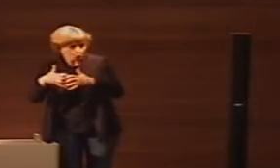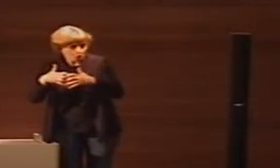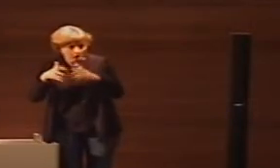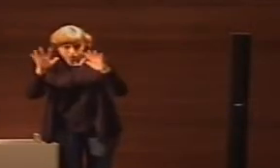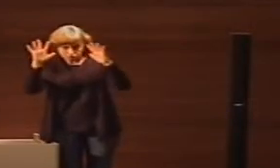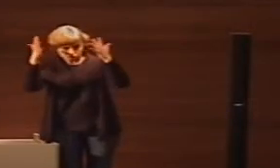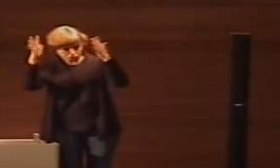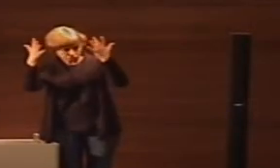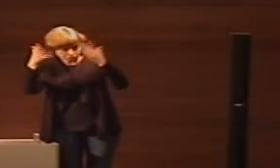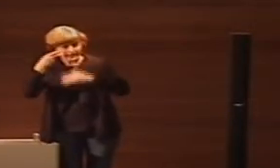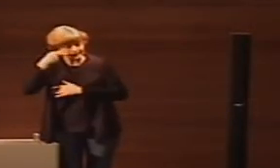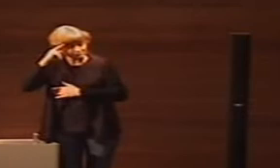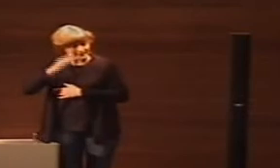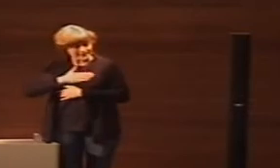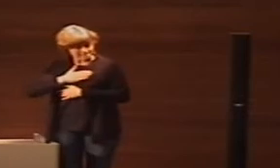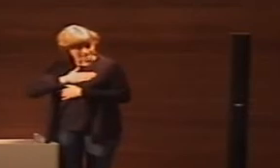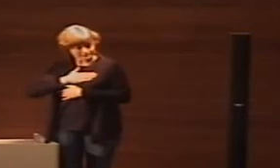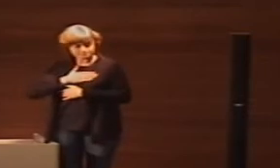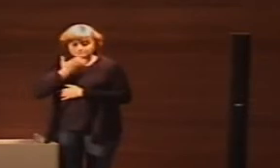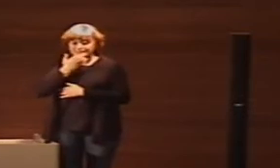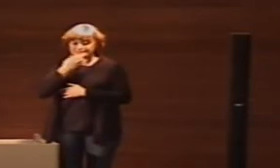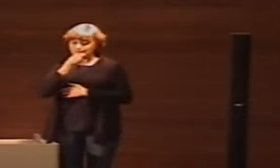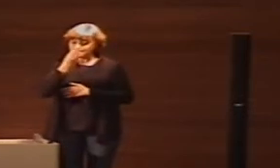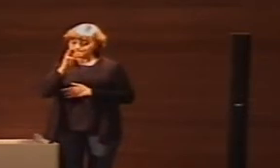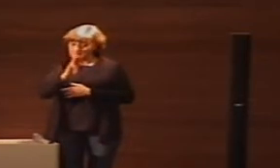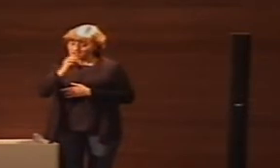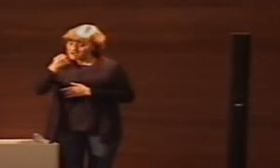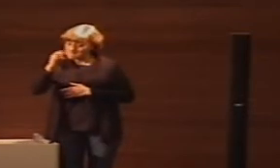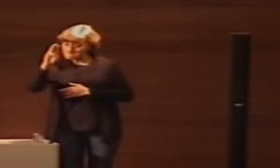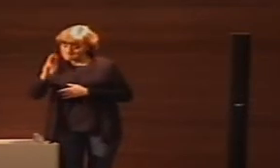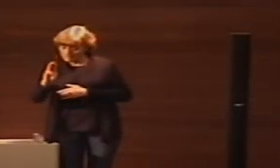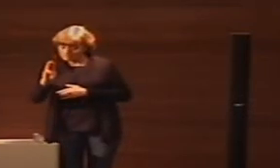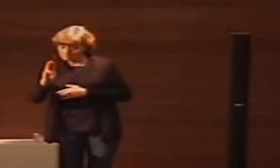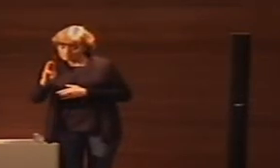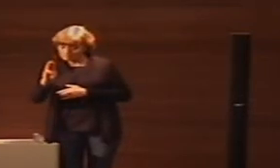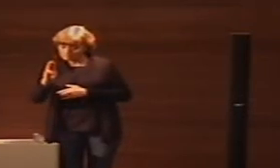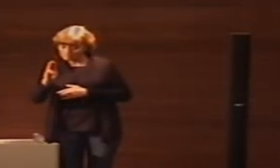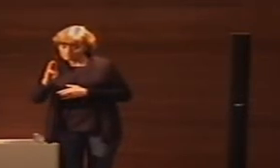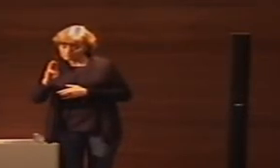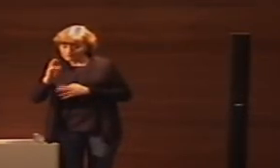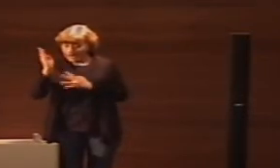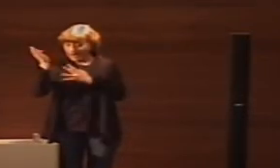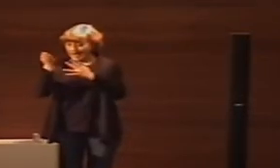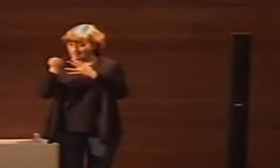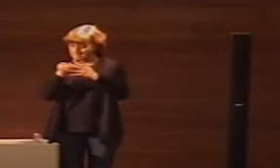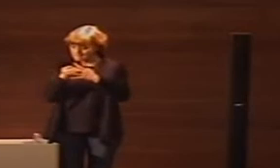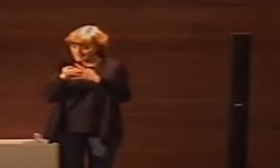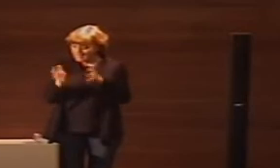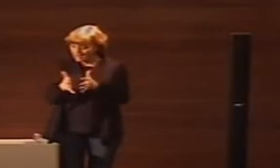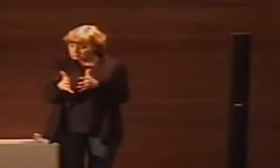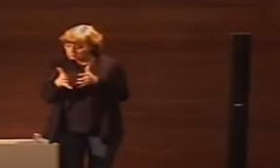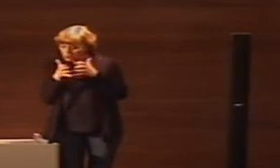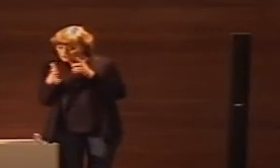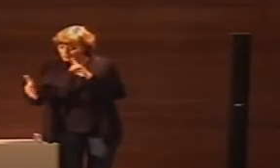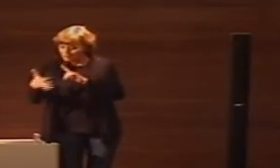Según mi experiencia, en los municipios con recogida selectiva puerta a puerta, la media de resultados alcanzados es claramente superior